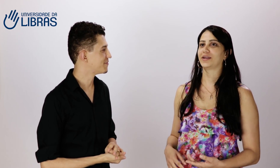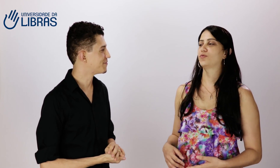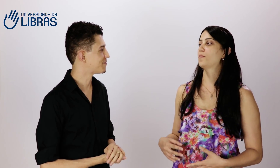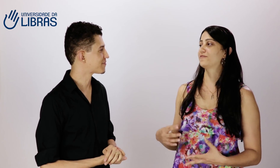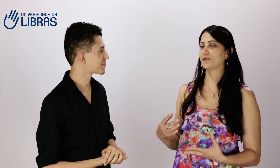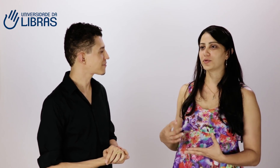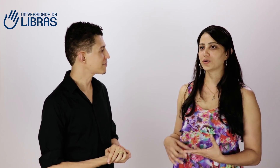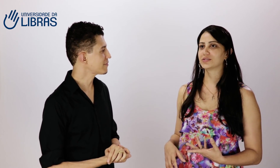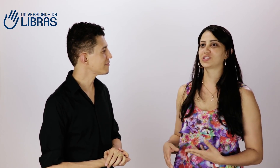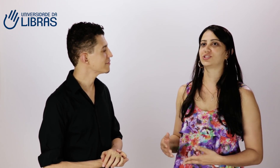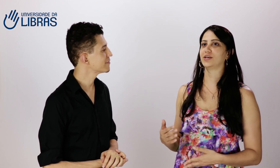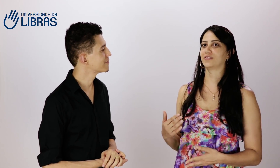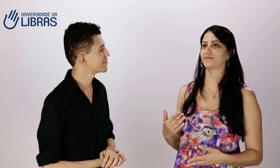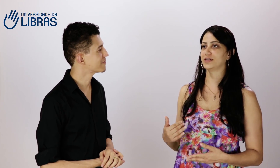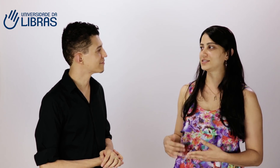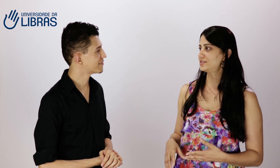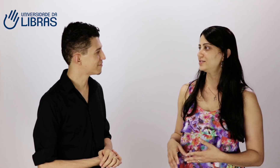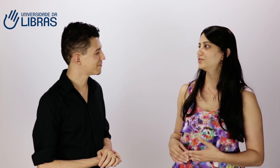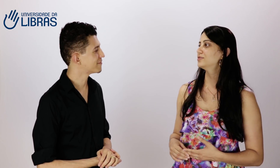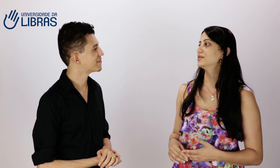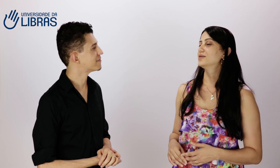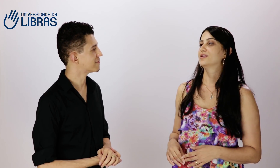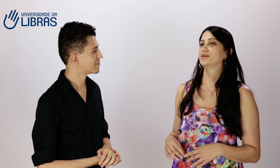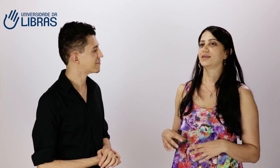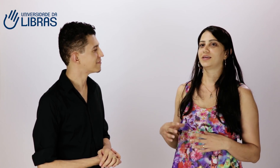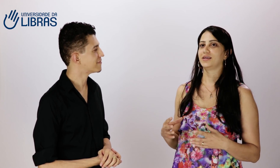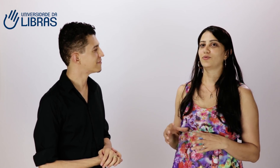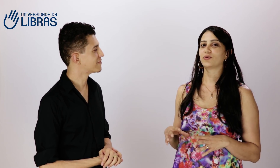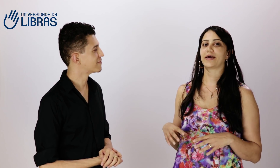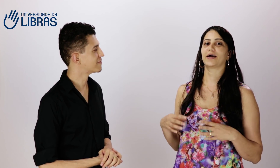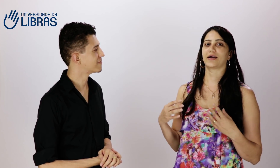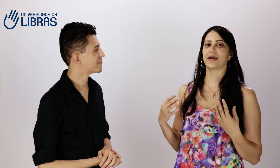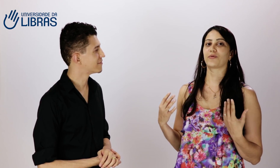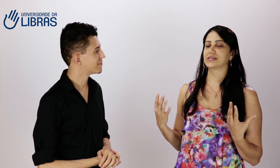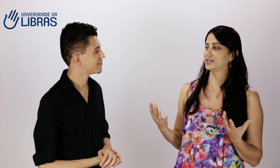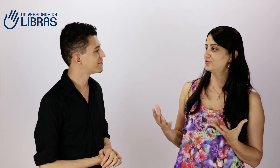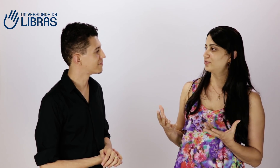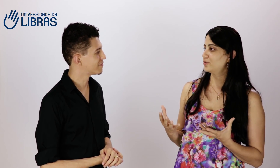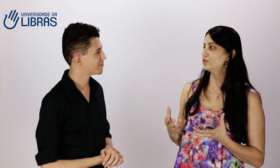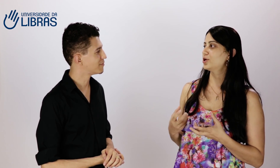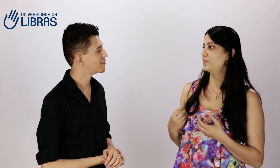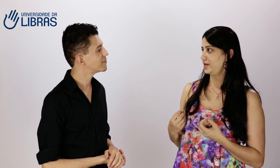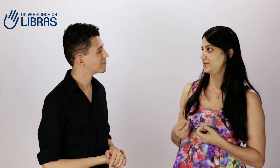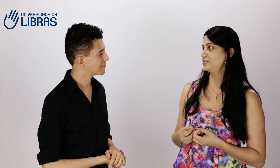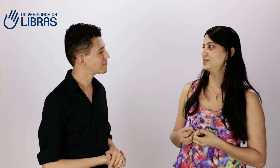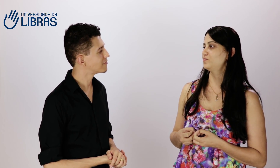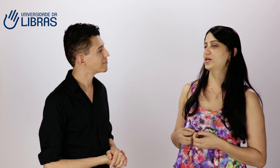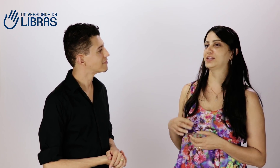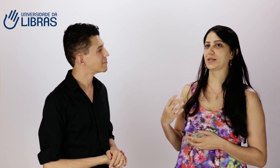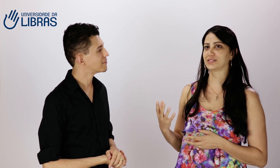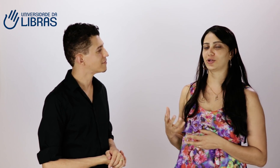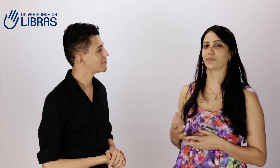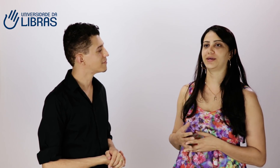era um homem famoso, já tinha falecido, e que era reconhecido mundialmente, né,